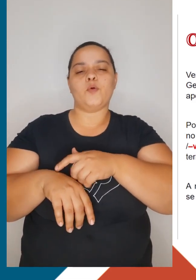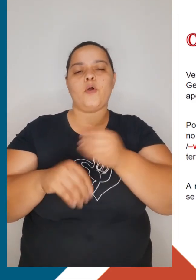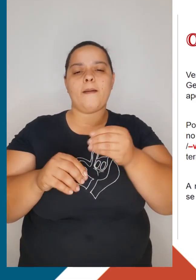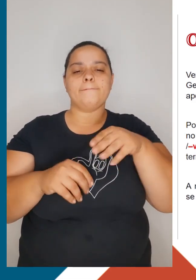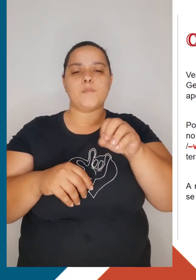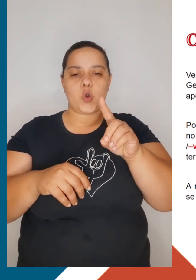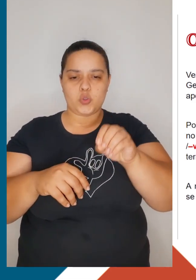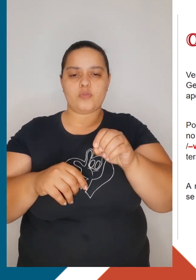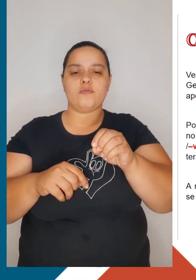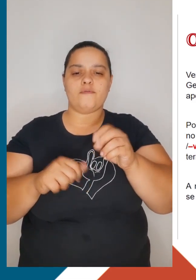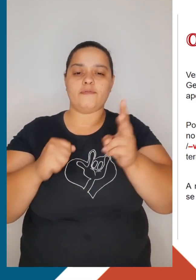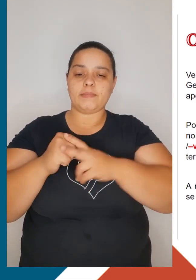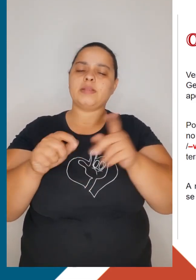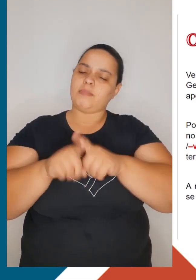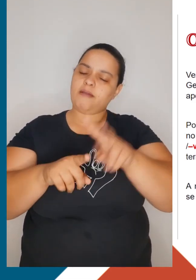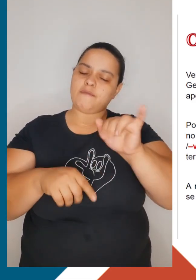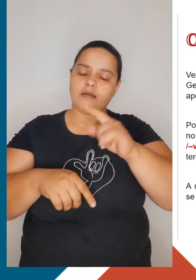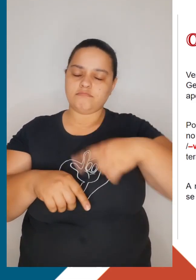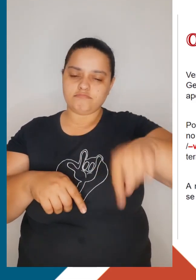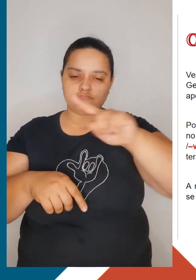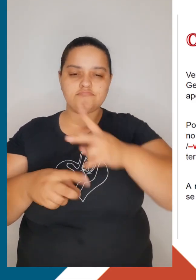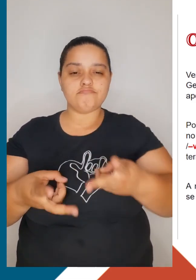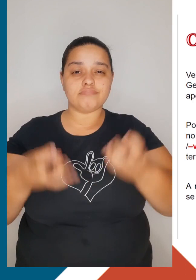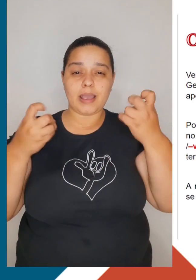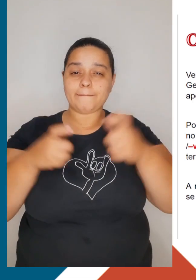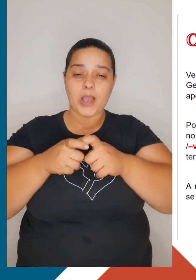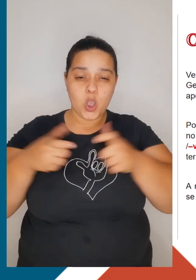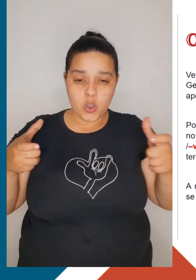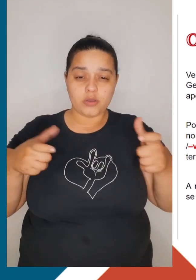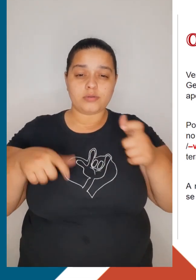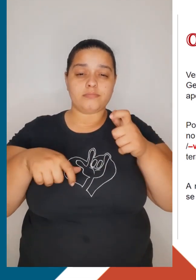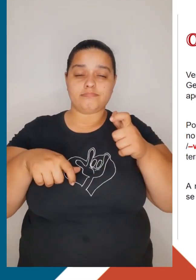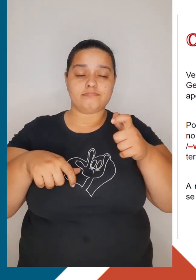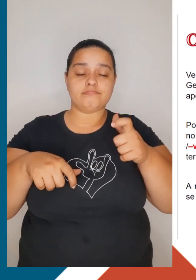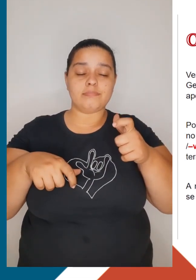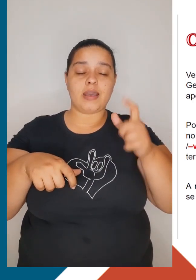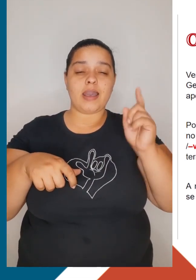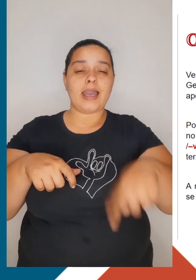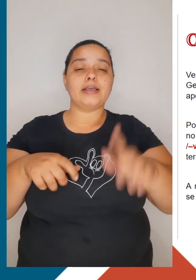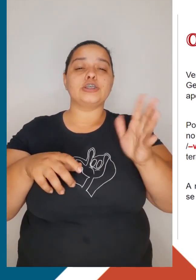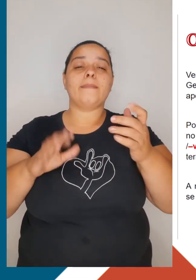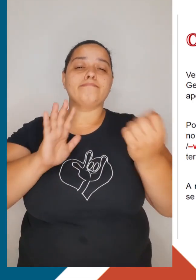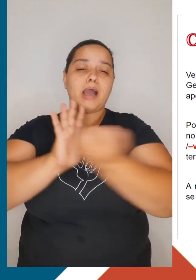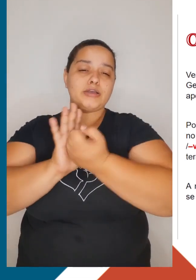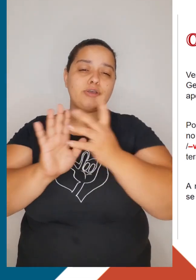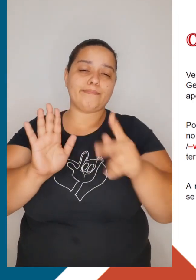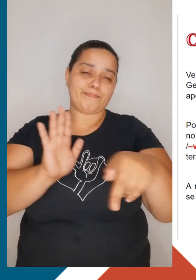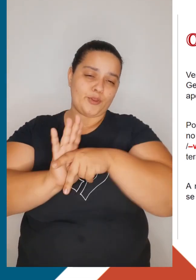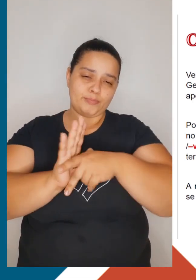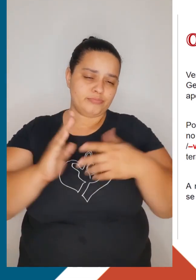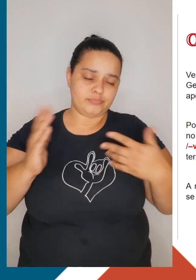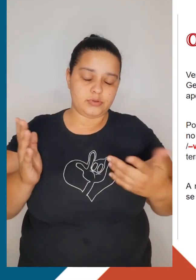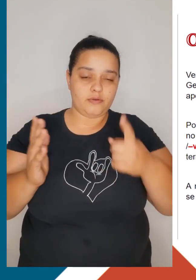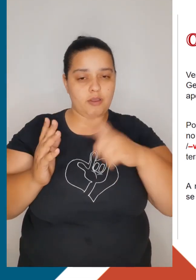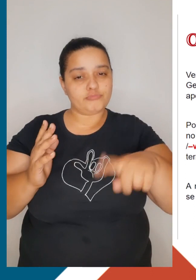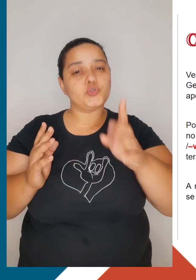verbais e você também será capaz de identificá-los, pois a maior parte dos tempos e modos verbais tem sua própria marca. Conhecendo-as, você